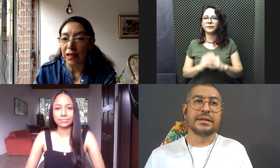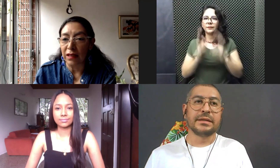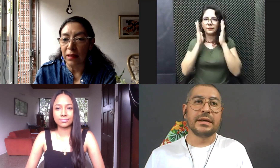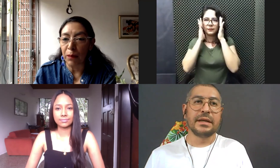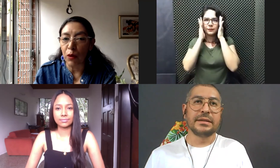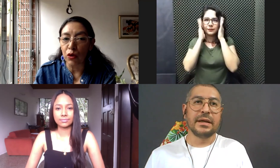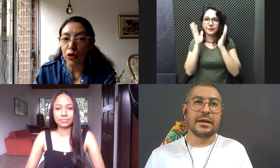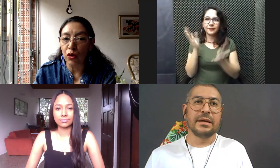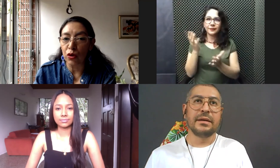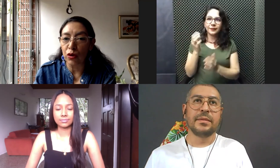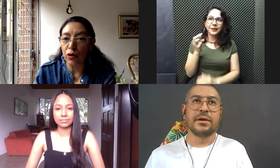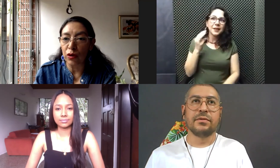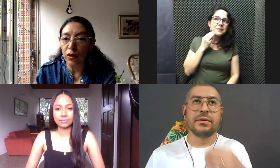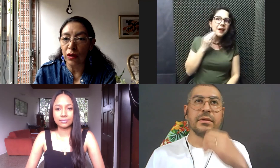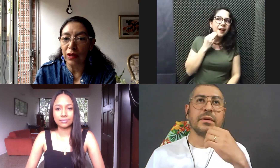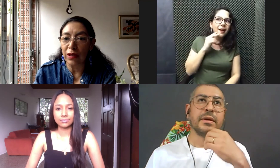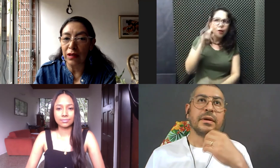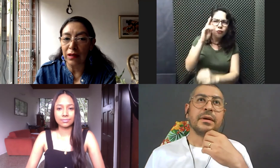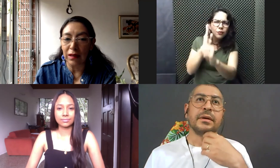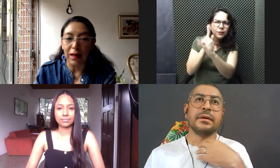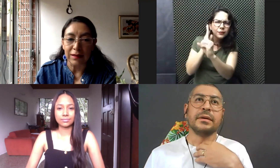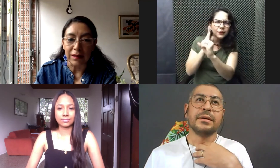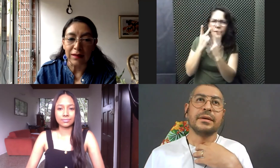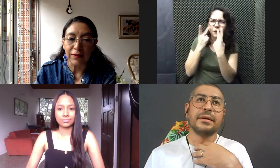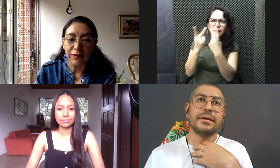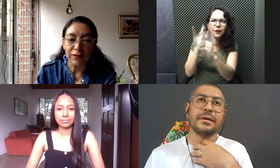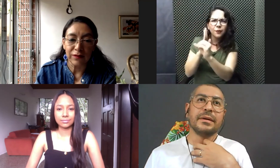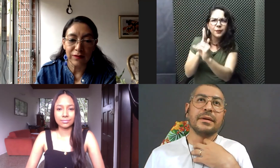Claudio, está silenciado el micrófono.